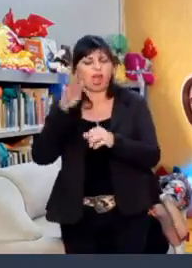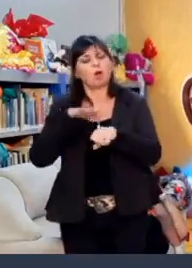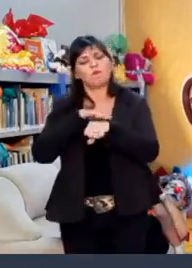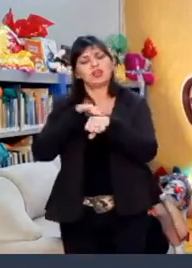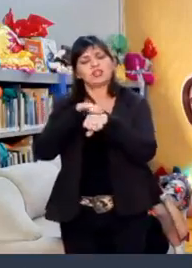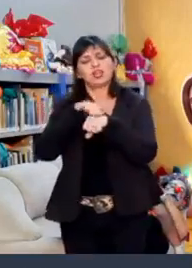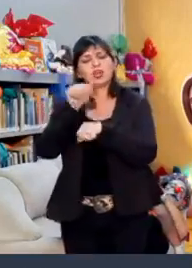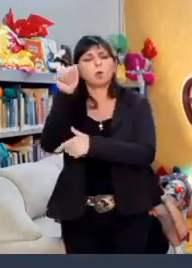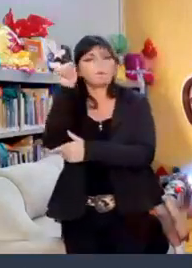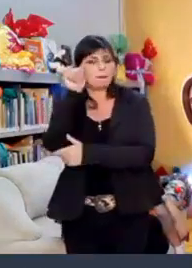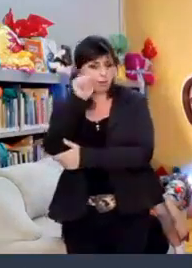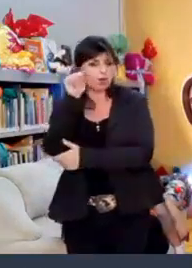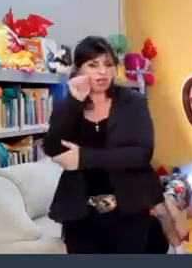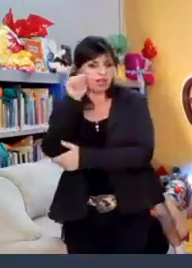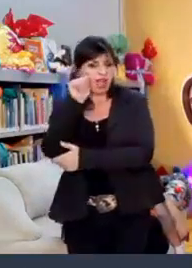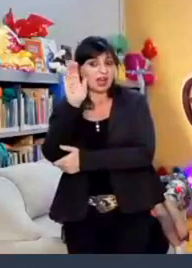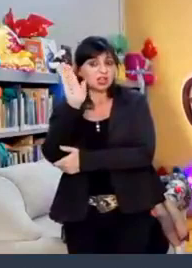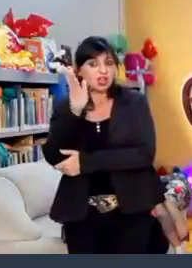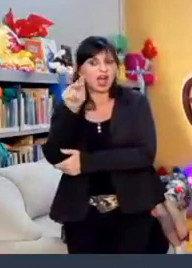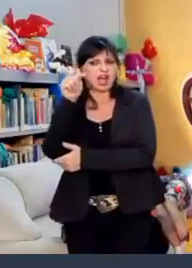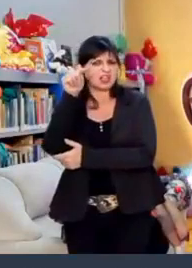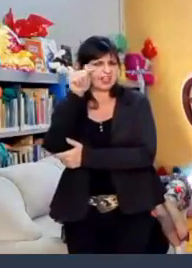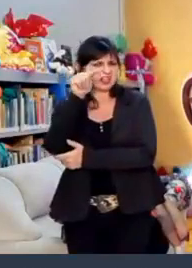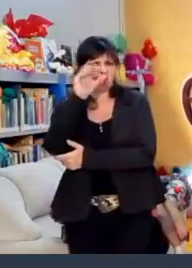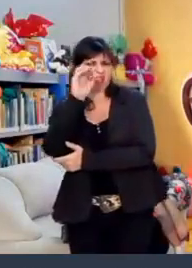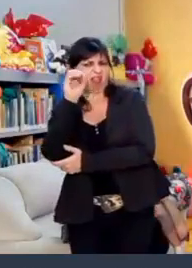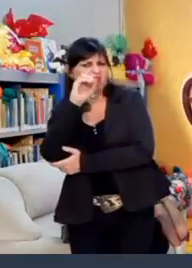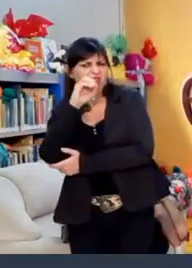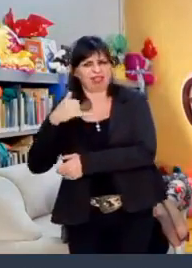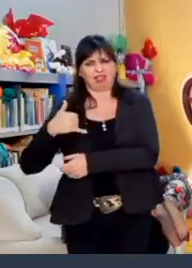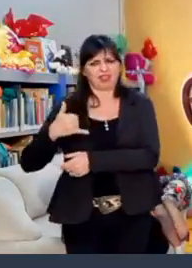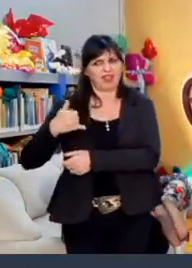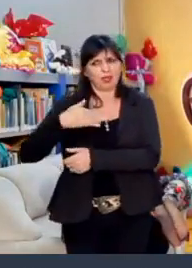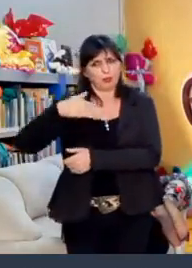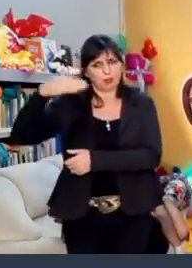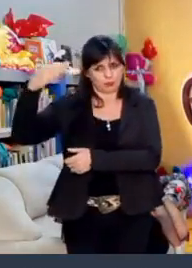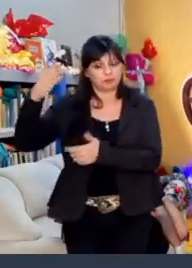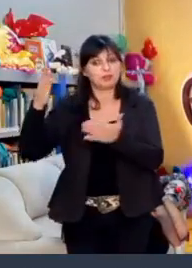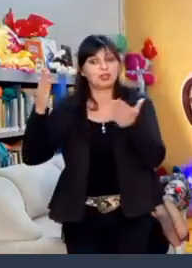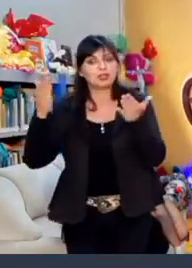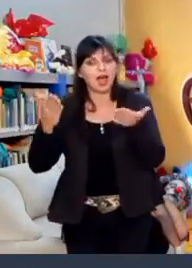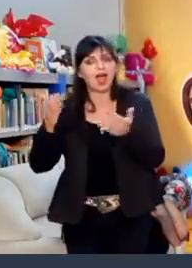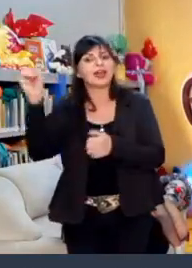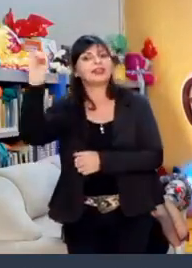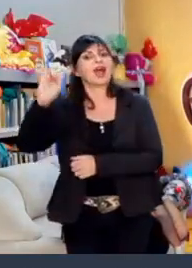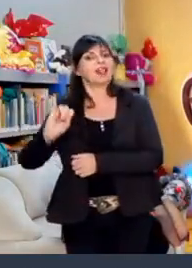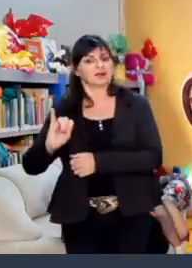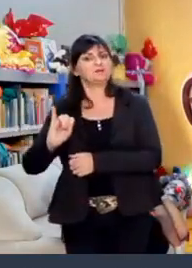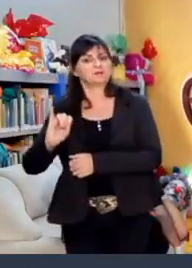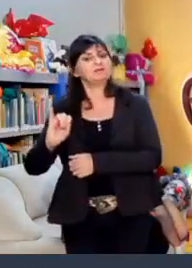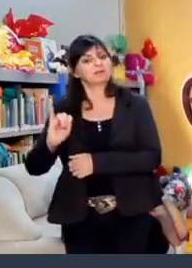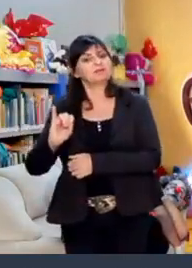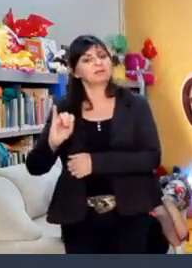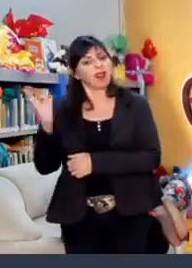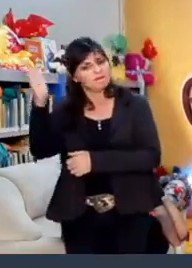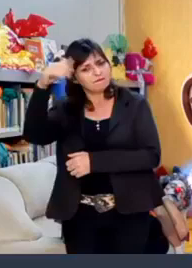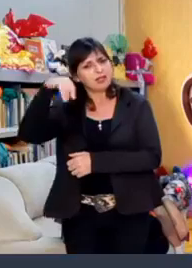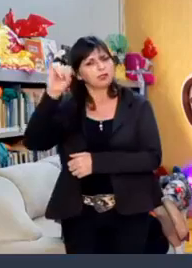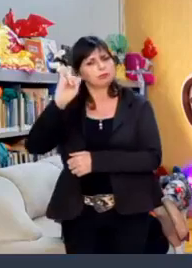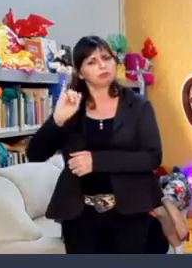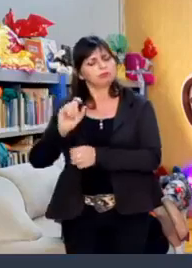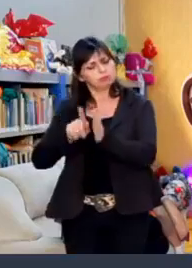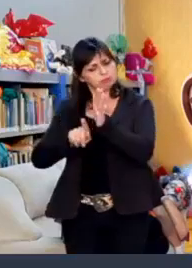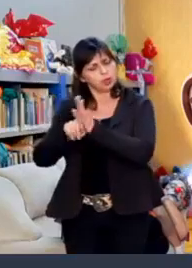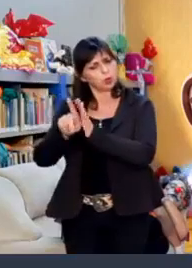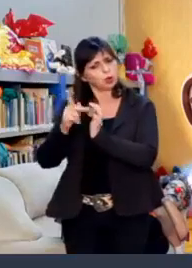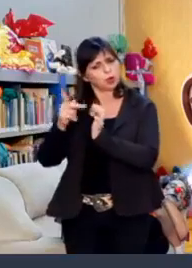já de 70 e tantos anos, da etnia italiana, quando eu questionei ela sobre como